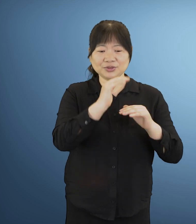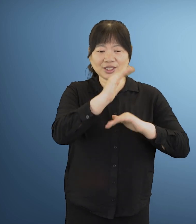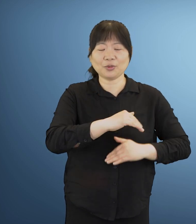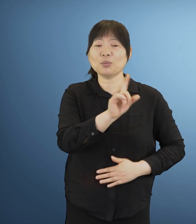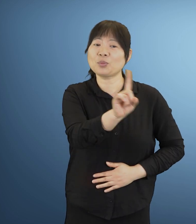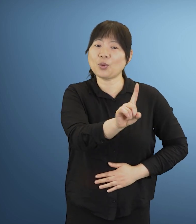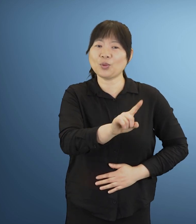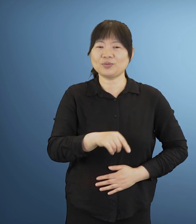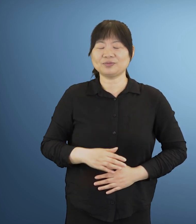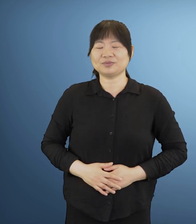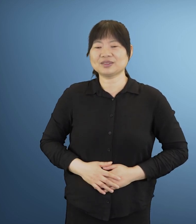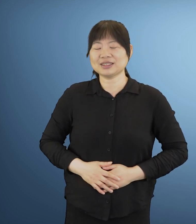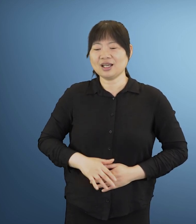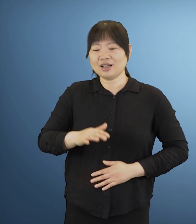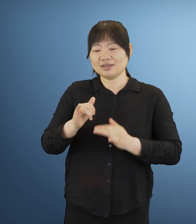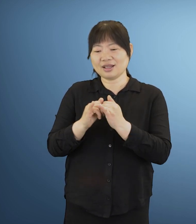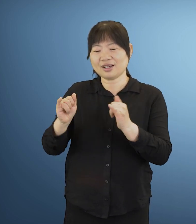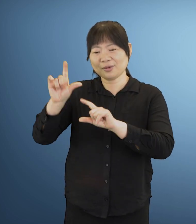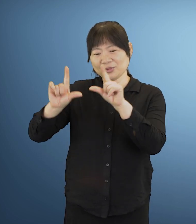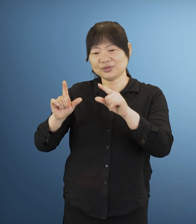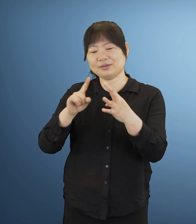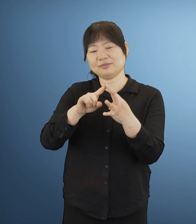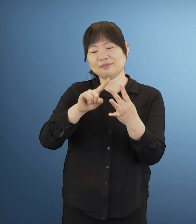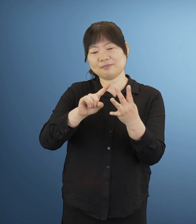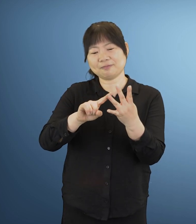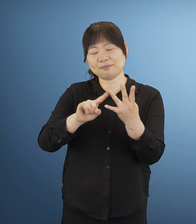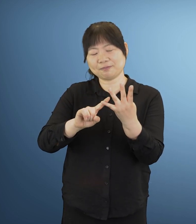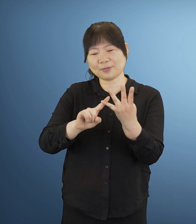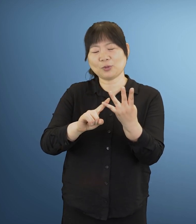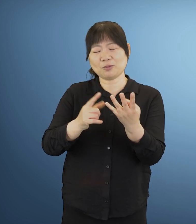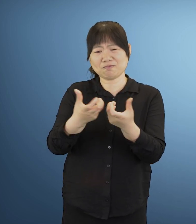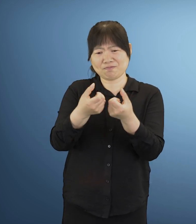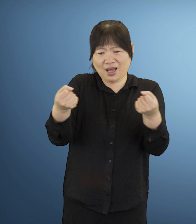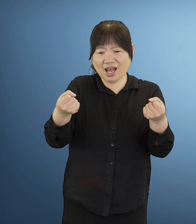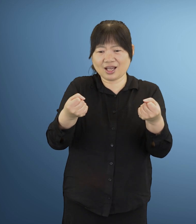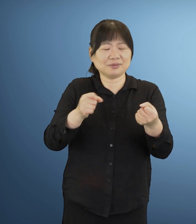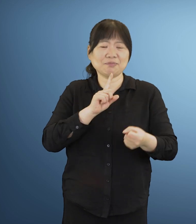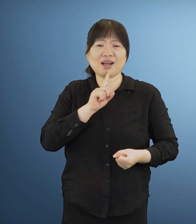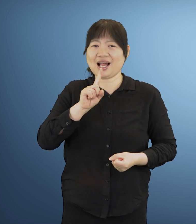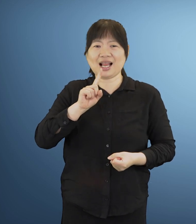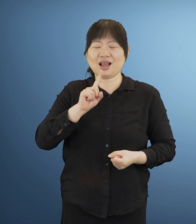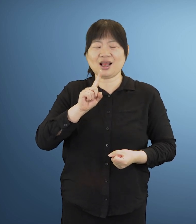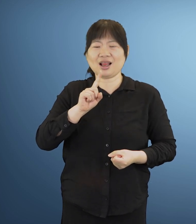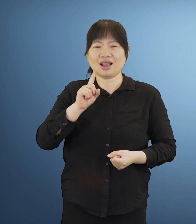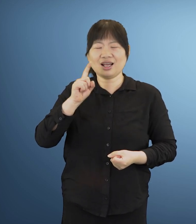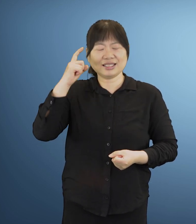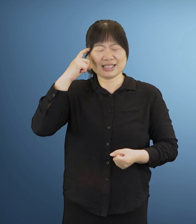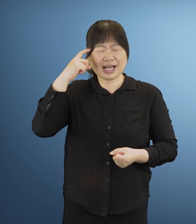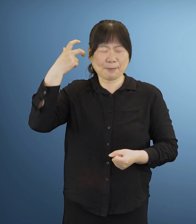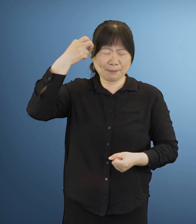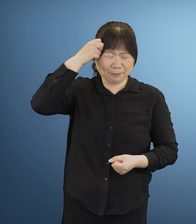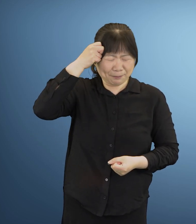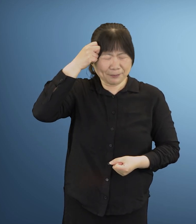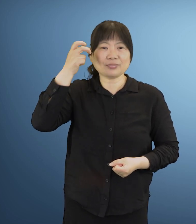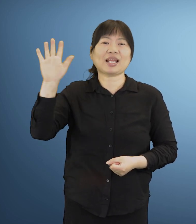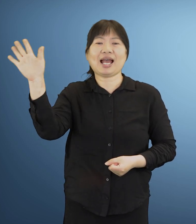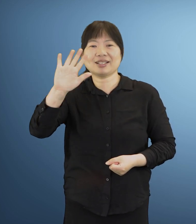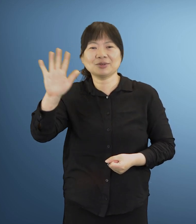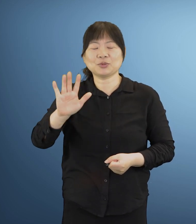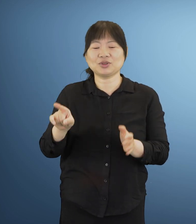네 종류의 인생이 있다는 걸 설명하는 게 아니라 우리 성도들의 신앙의 여정